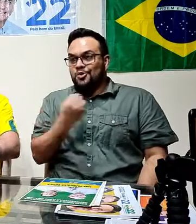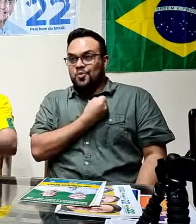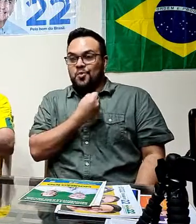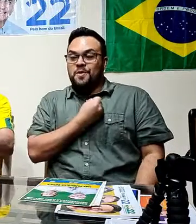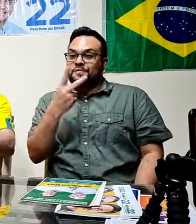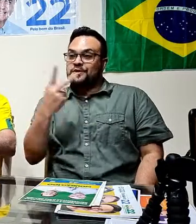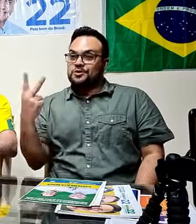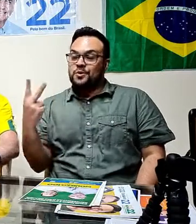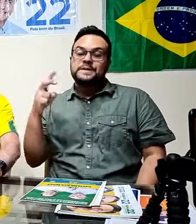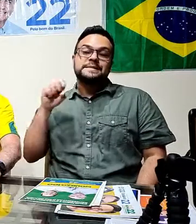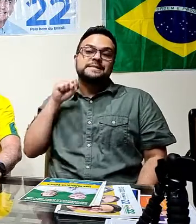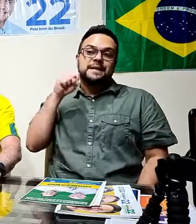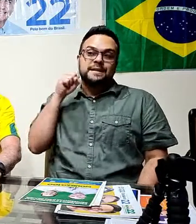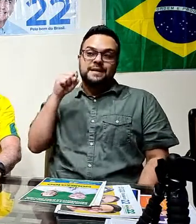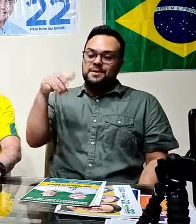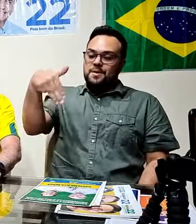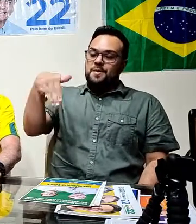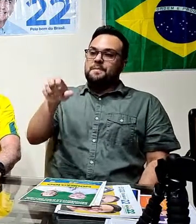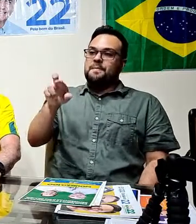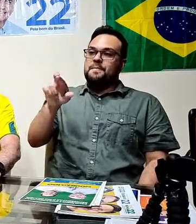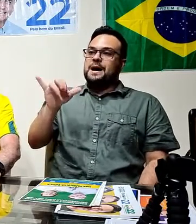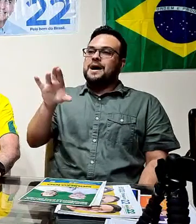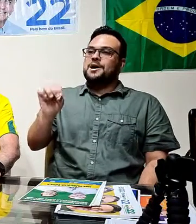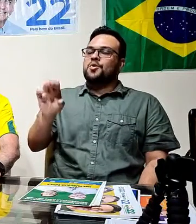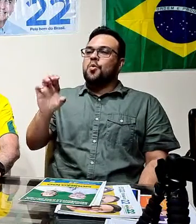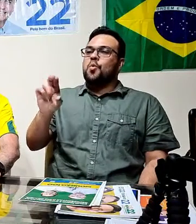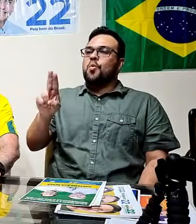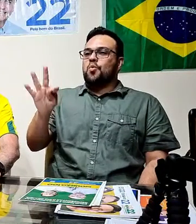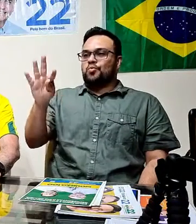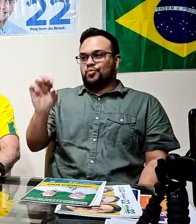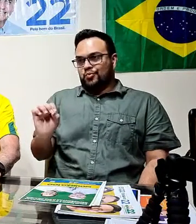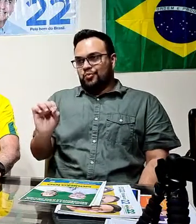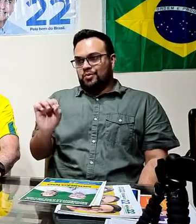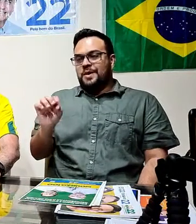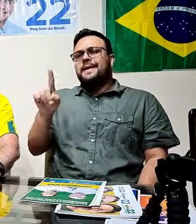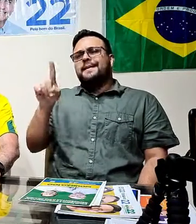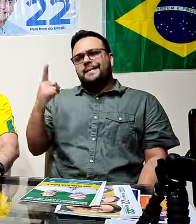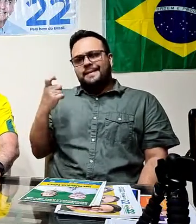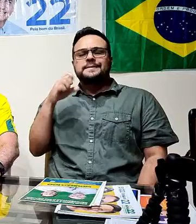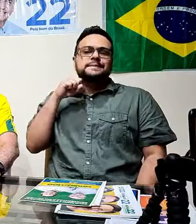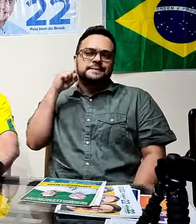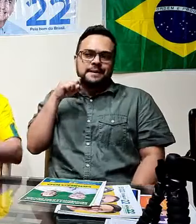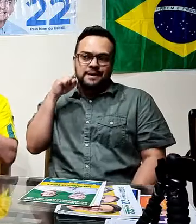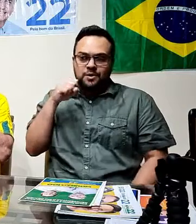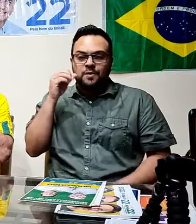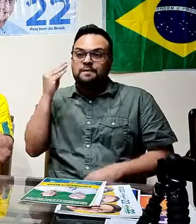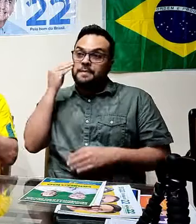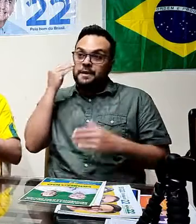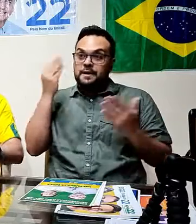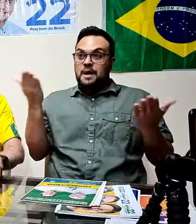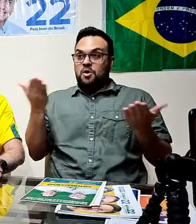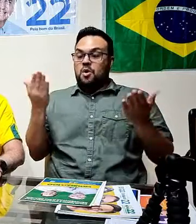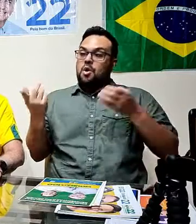22, e ao Senado, Mário Couto. Mário Couto já foi senador, vamos tentar agora